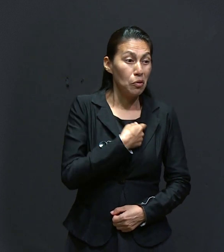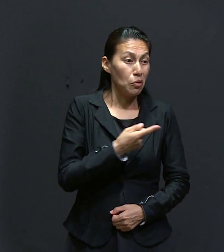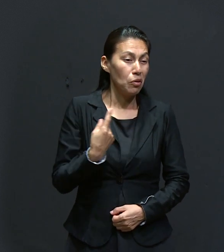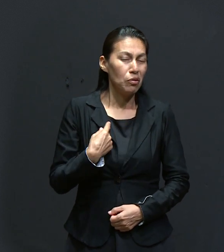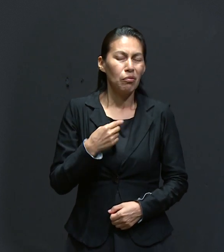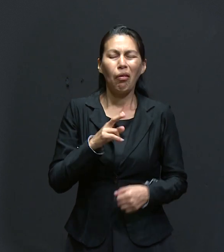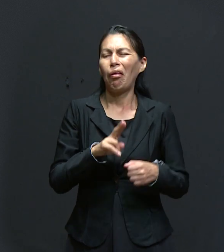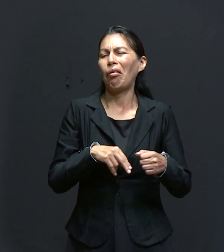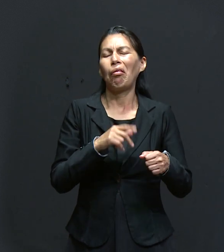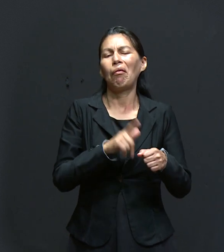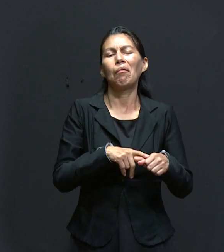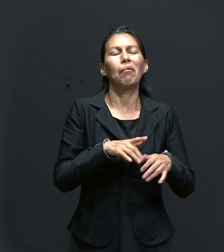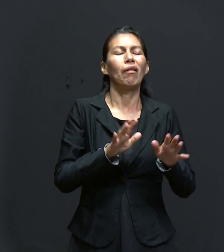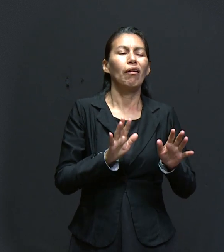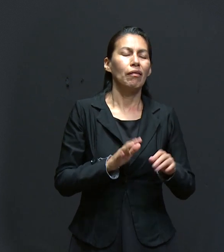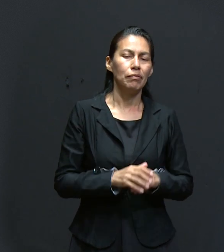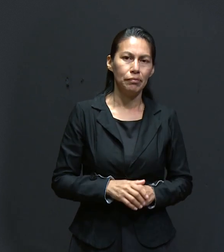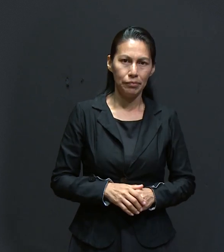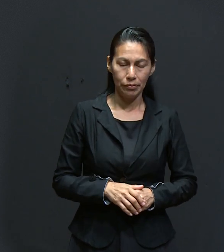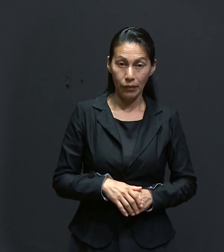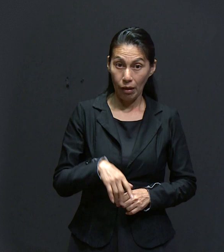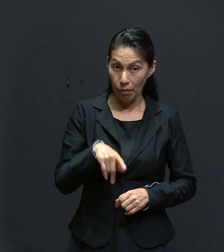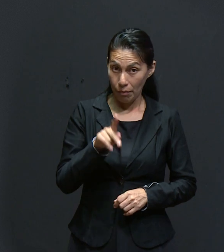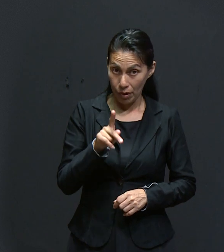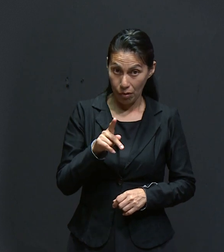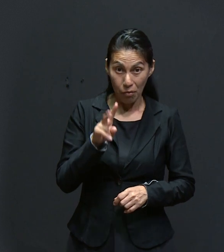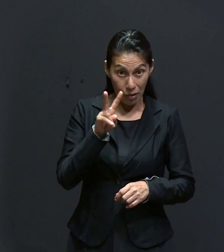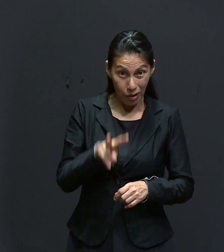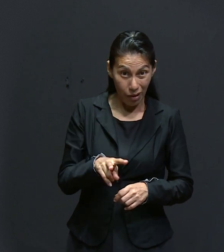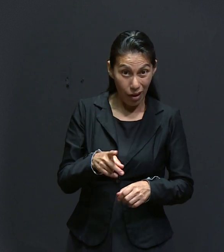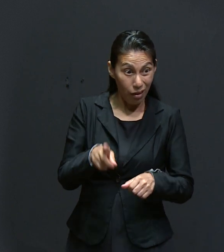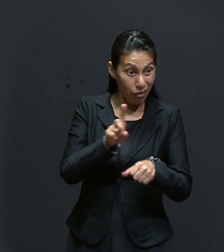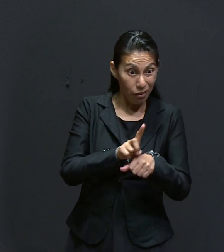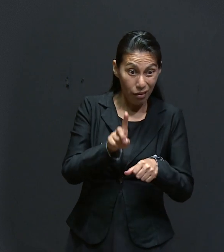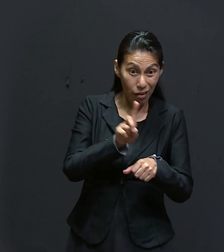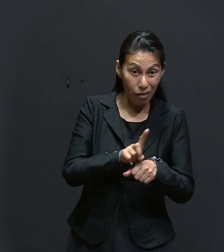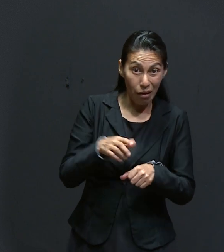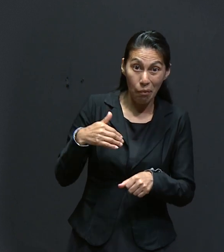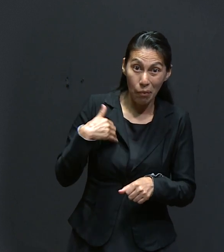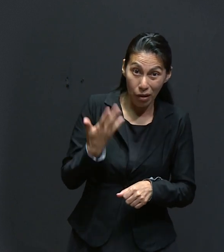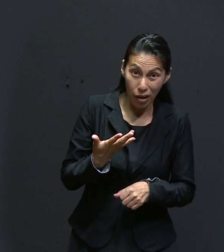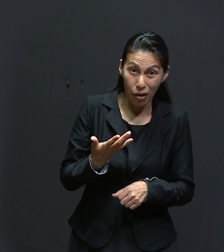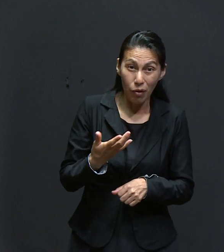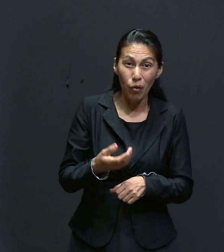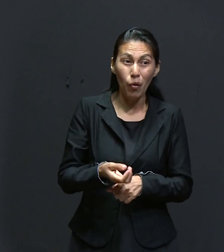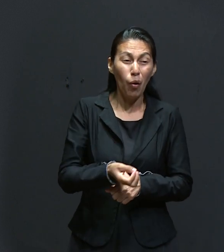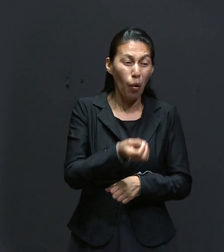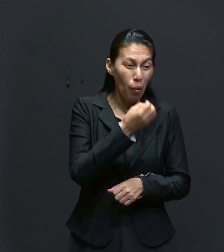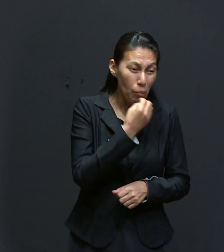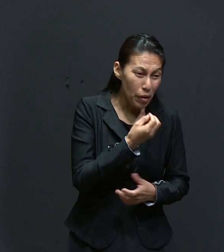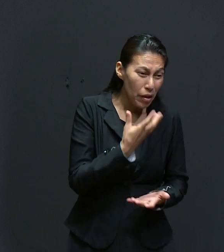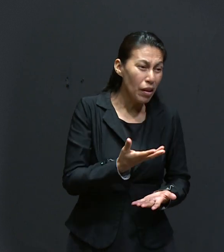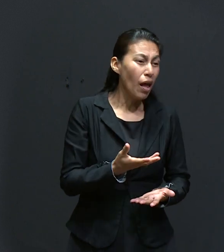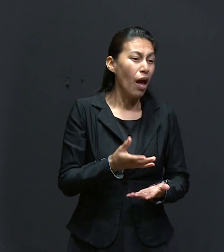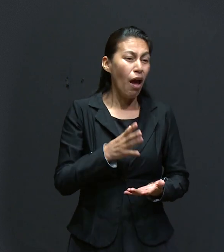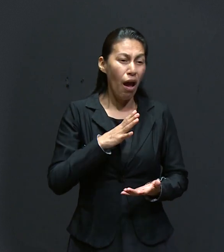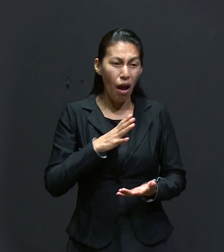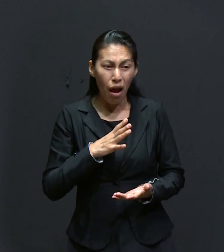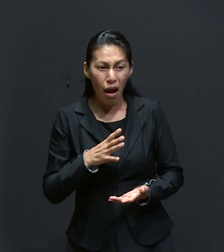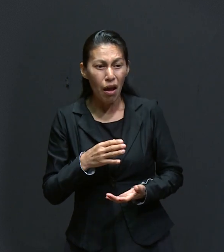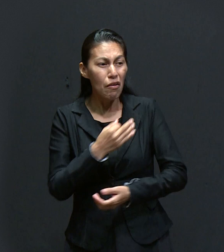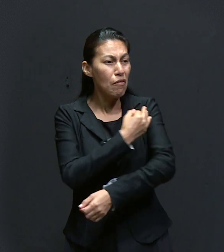pero cada día es un milagro de dios tenemos alimento amigos familia